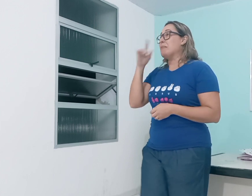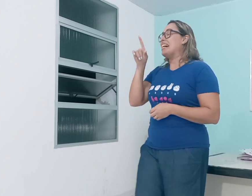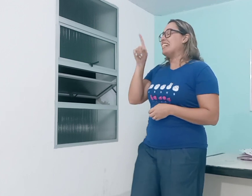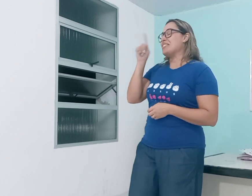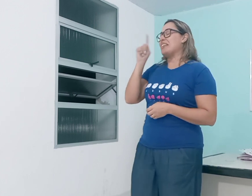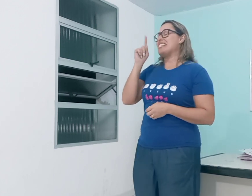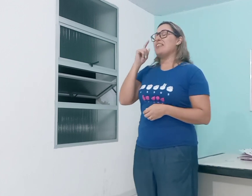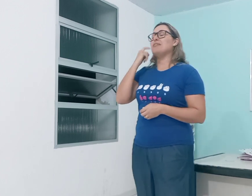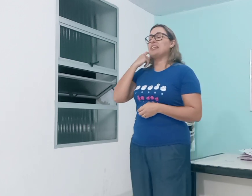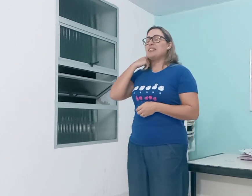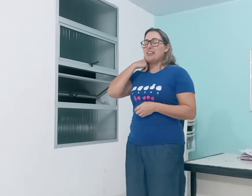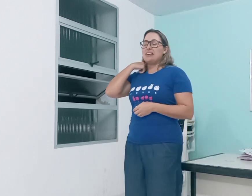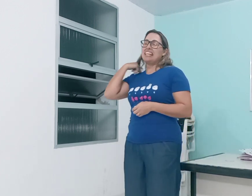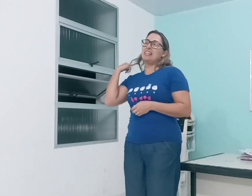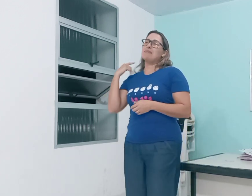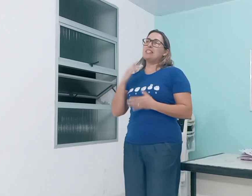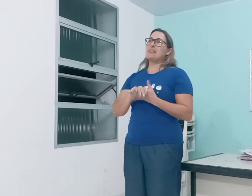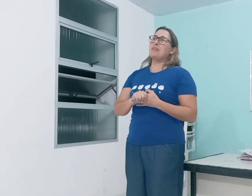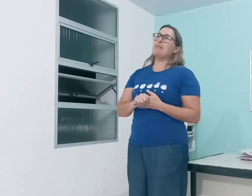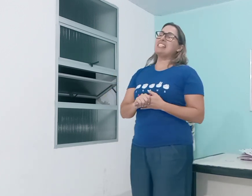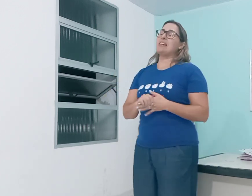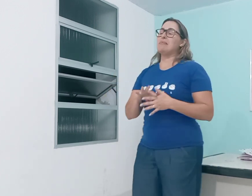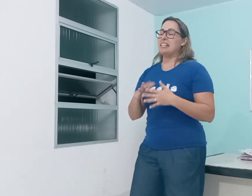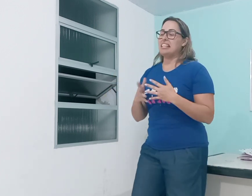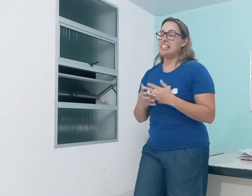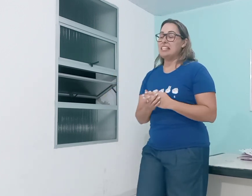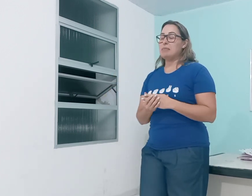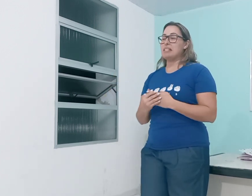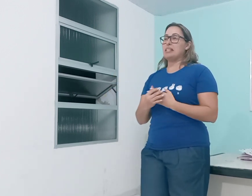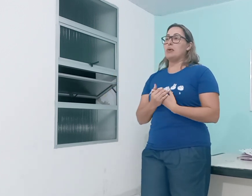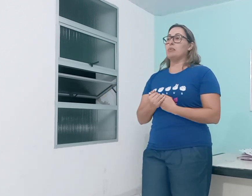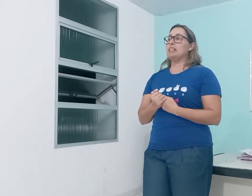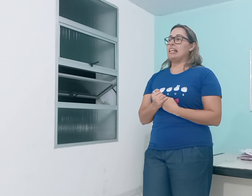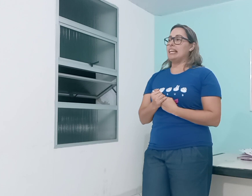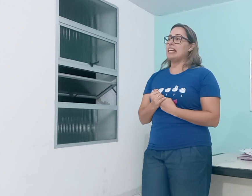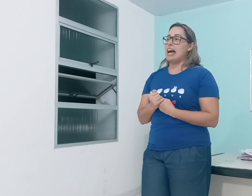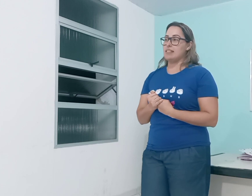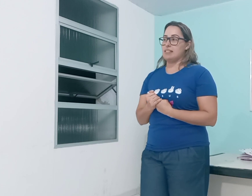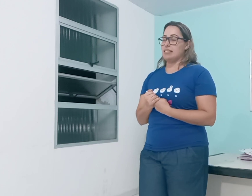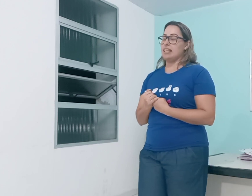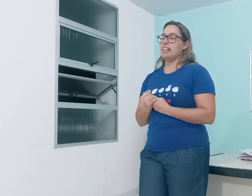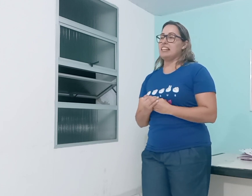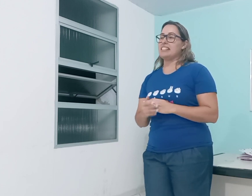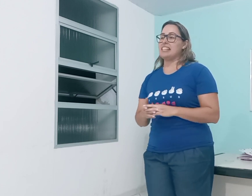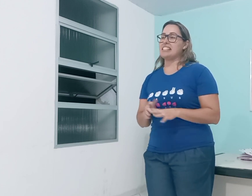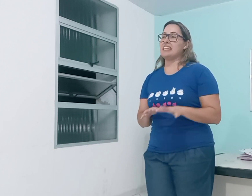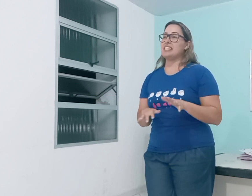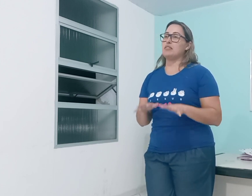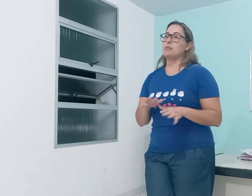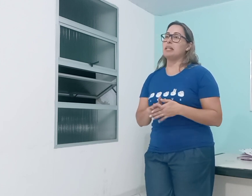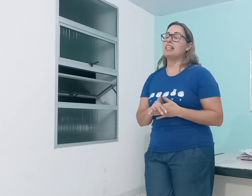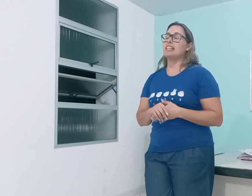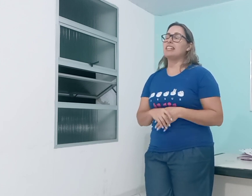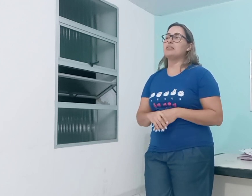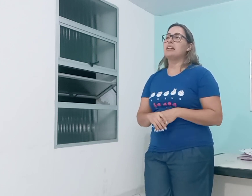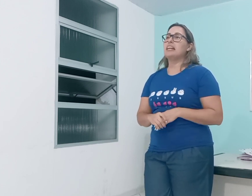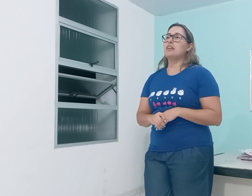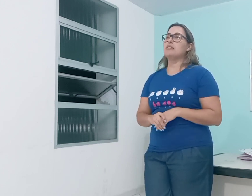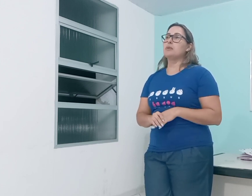Uma expressão que eu também, depois que eu comecei a aprender Libras, que eu mudei lá em casa, né? E assim, as crianças ficam brincando, eu fico